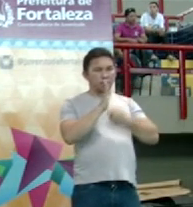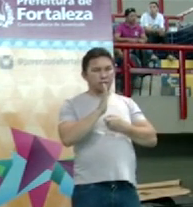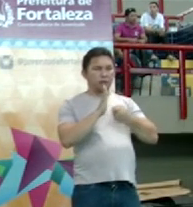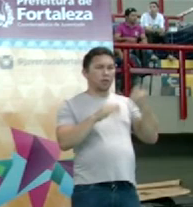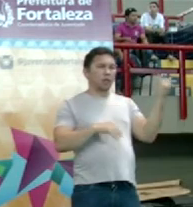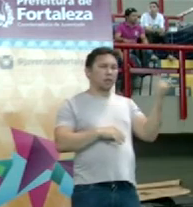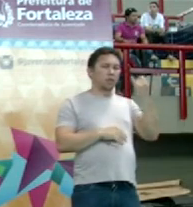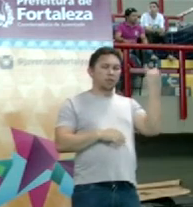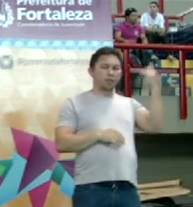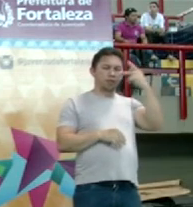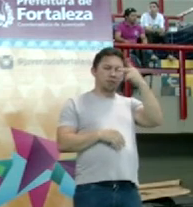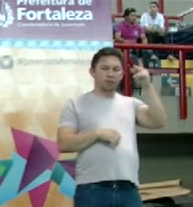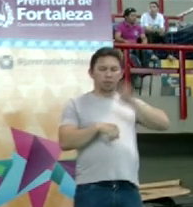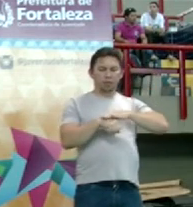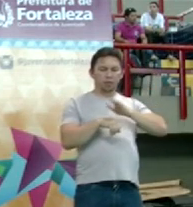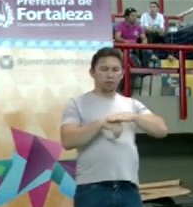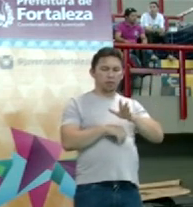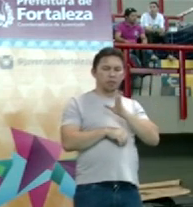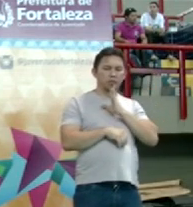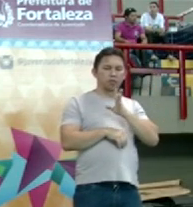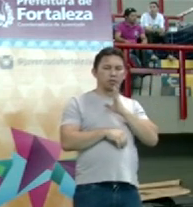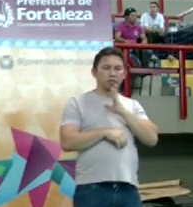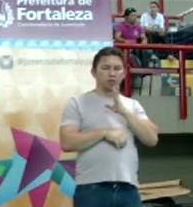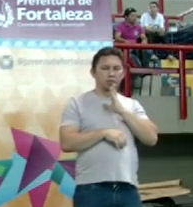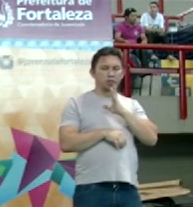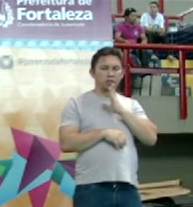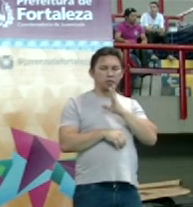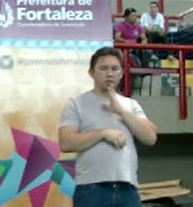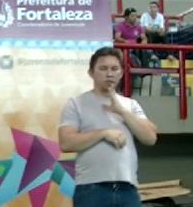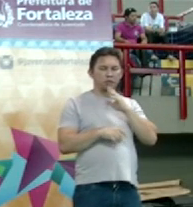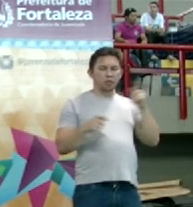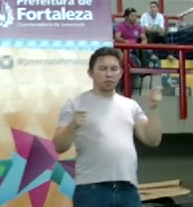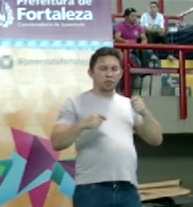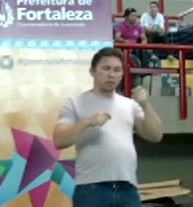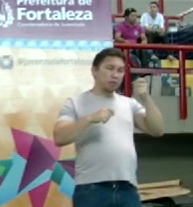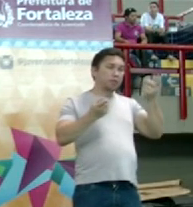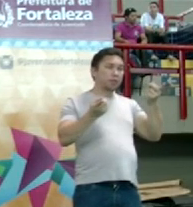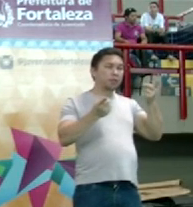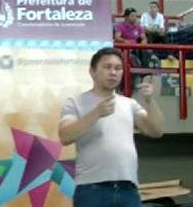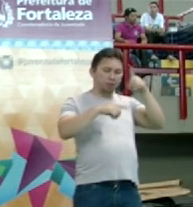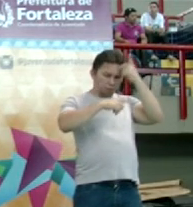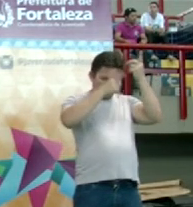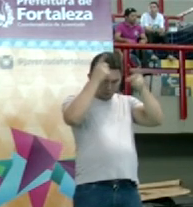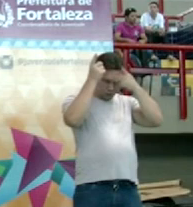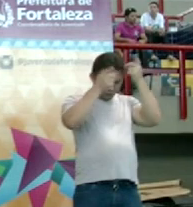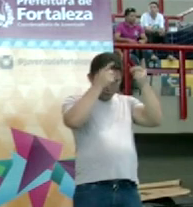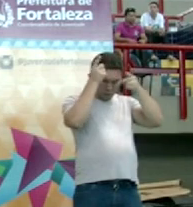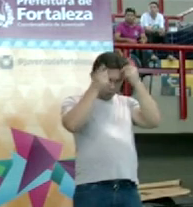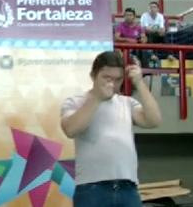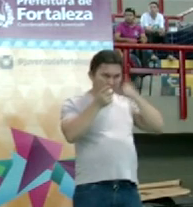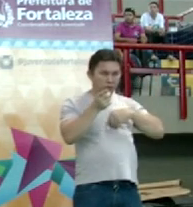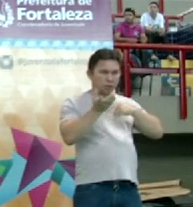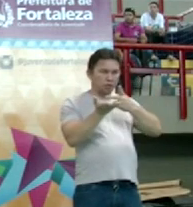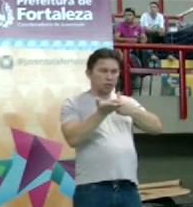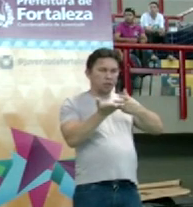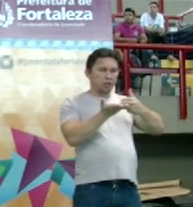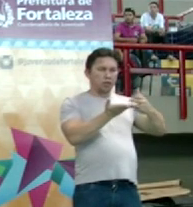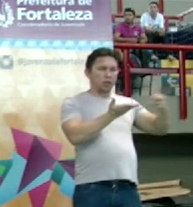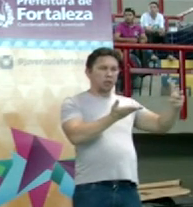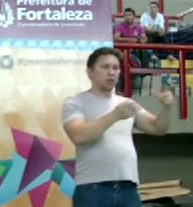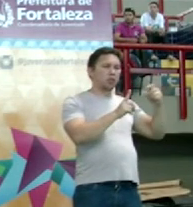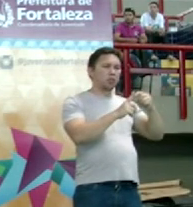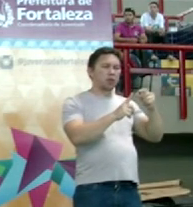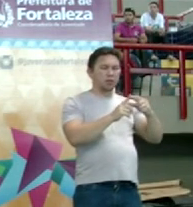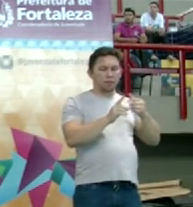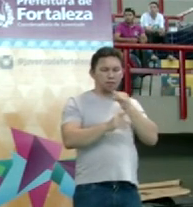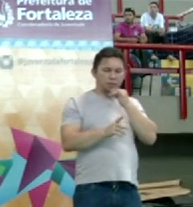é importante que você saiba que você pode criar um banco de sinônimos para as palavras.